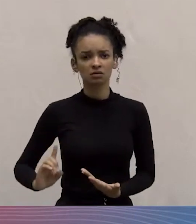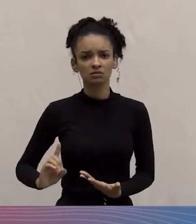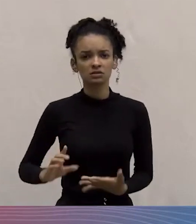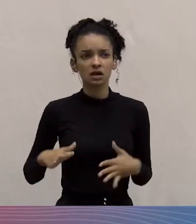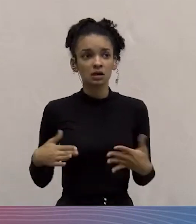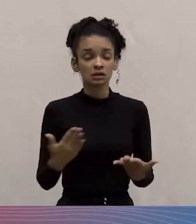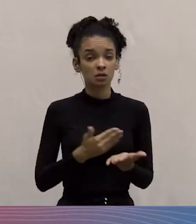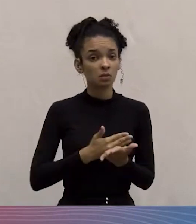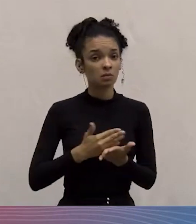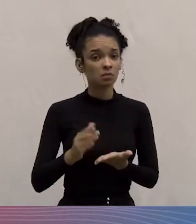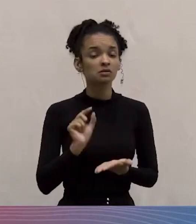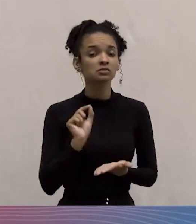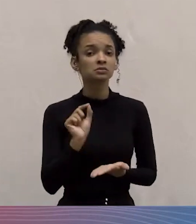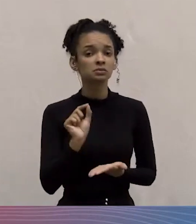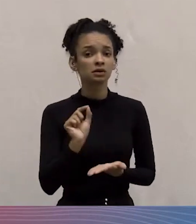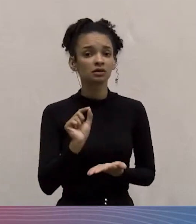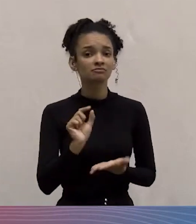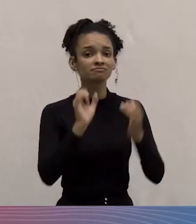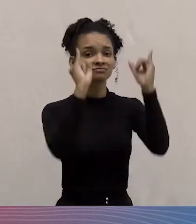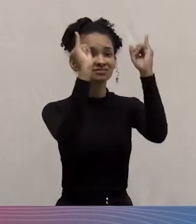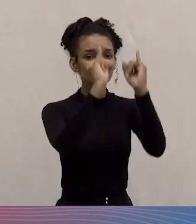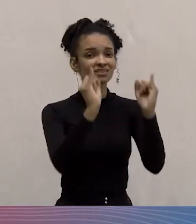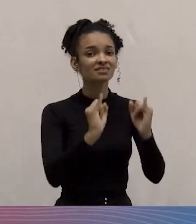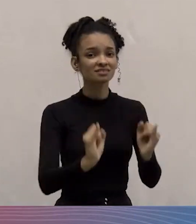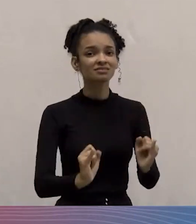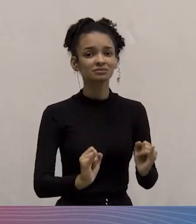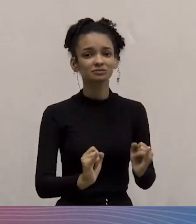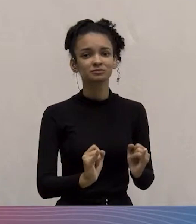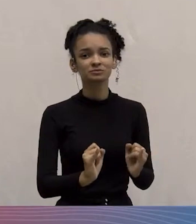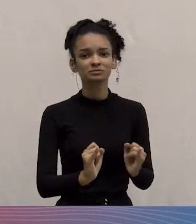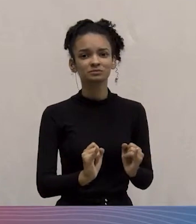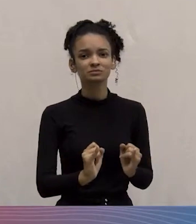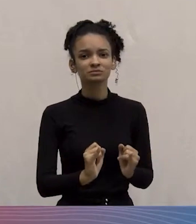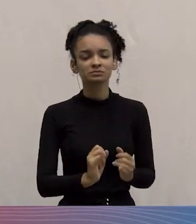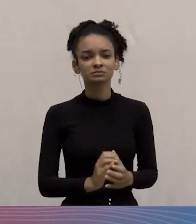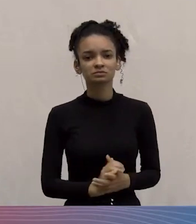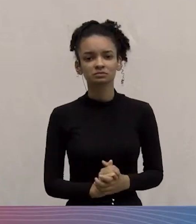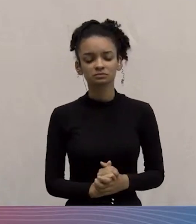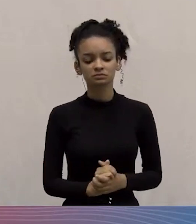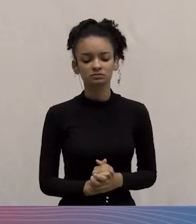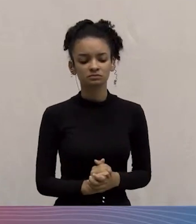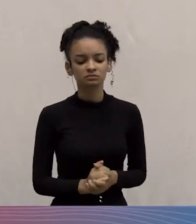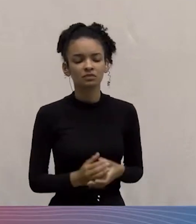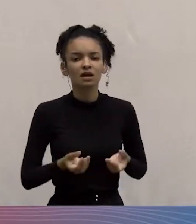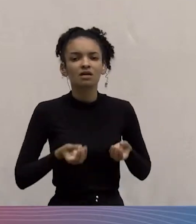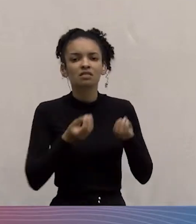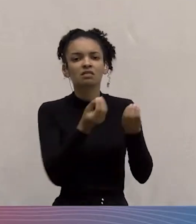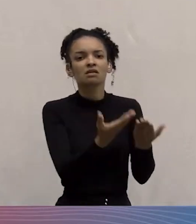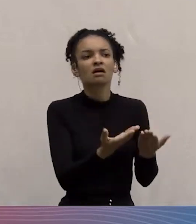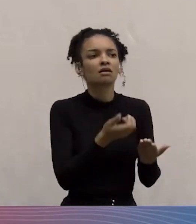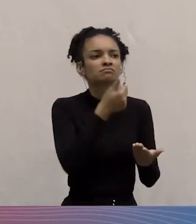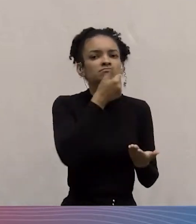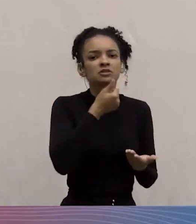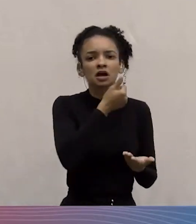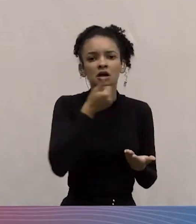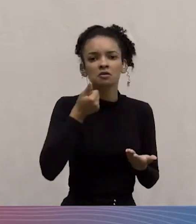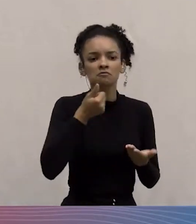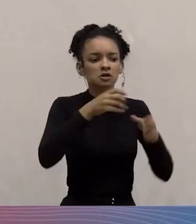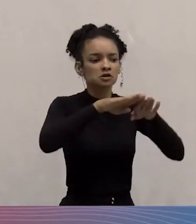Aí começam os ídolos serem adorados. Oferecem-se sacrifícios para os